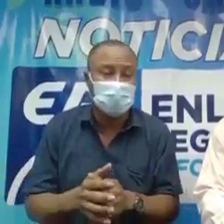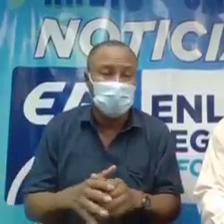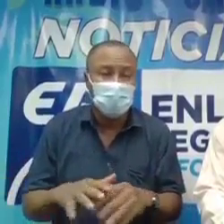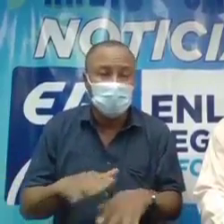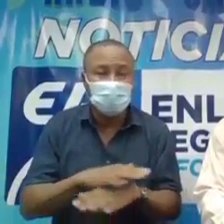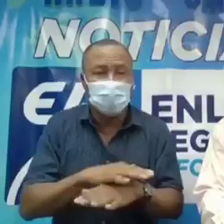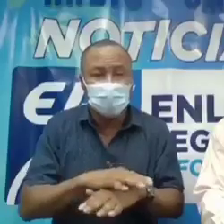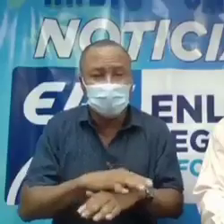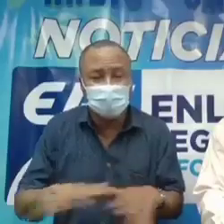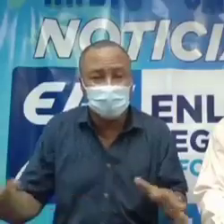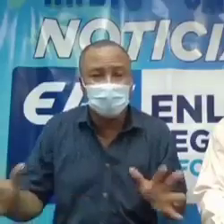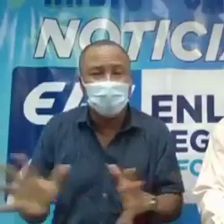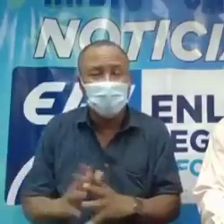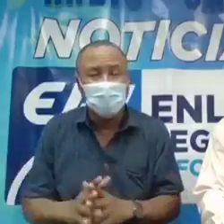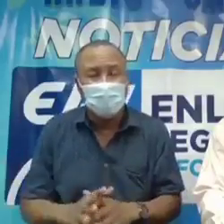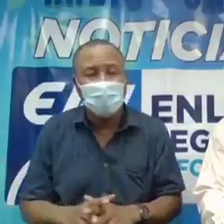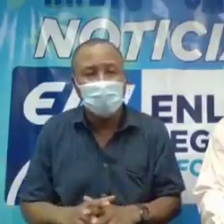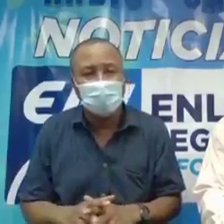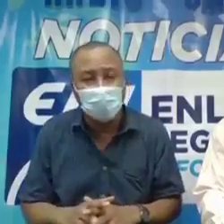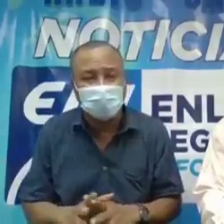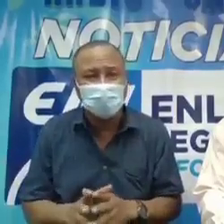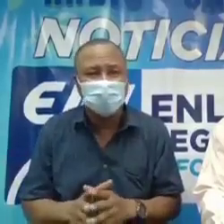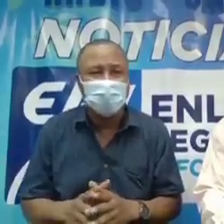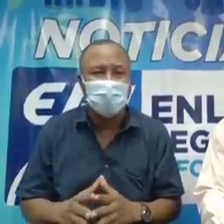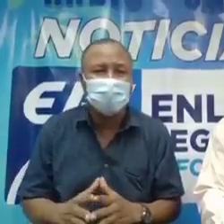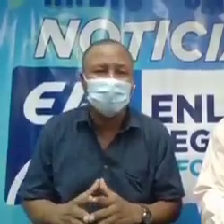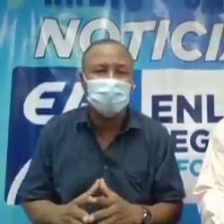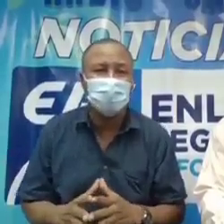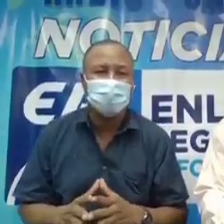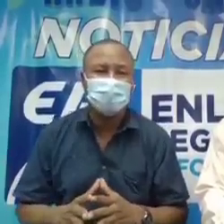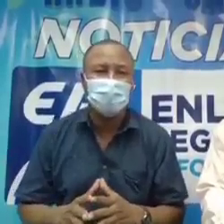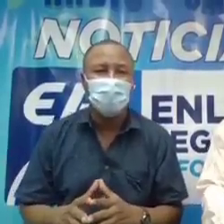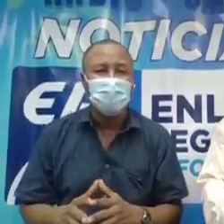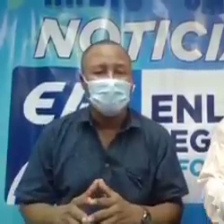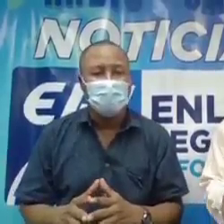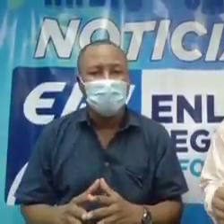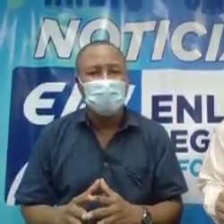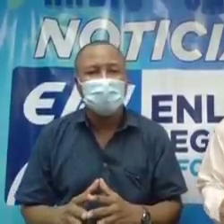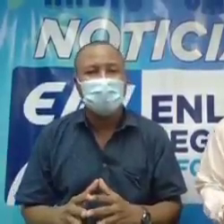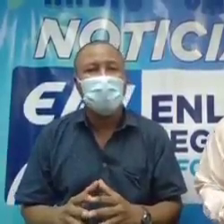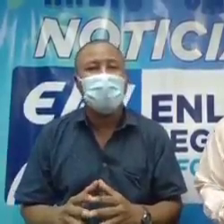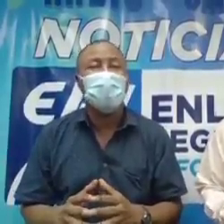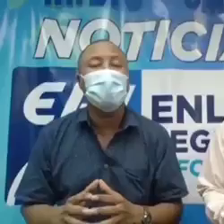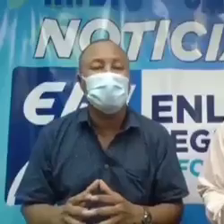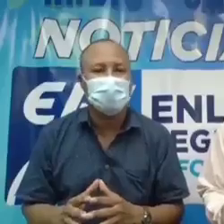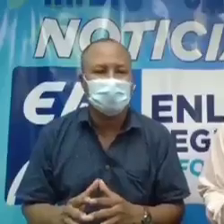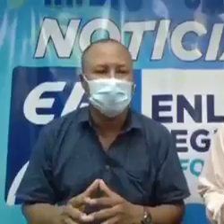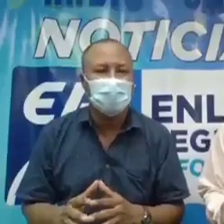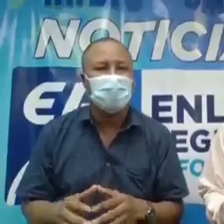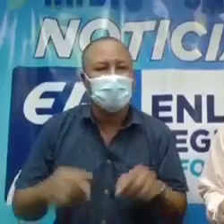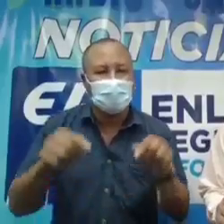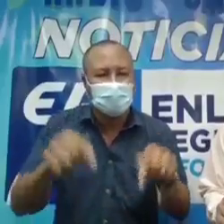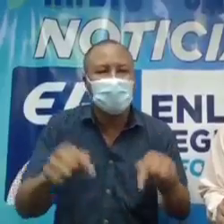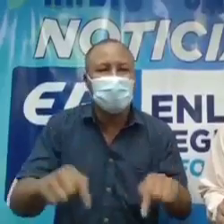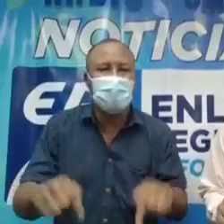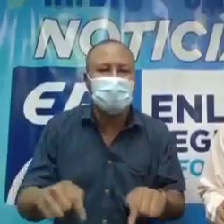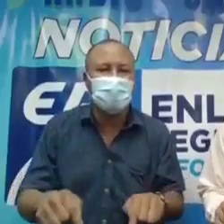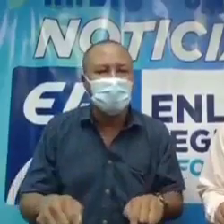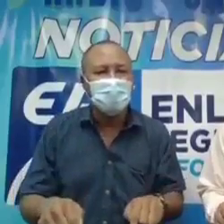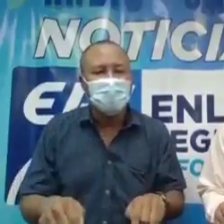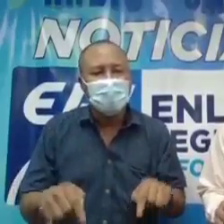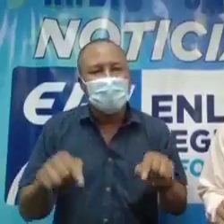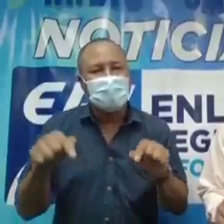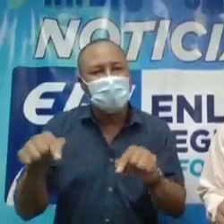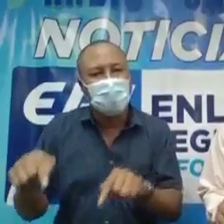por devanecer glosas, esas circunstancias es que no ha permitido también que aquí en